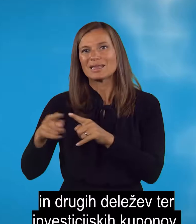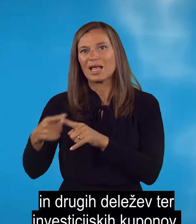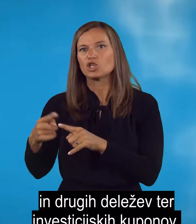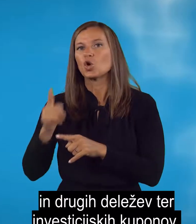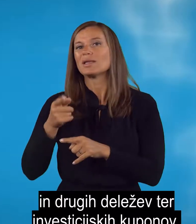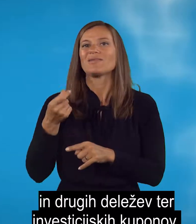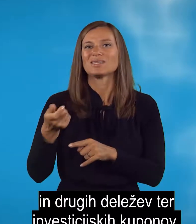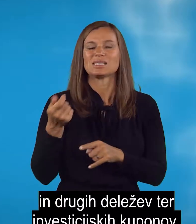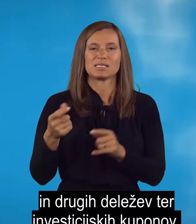investicijskih kuponov.